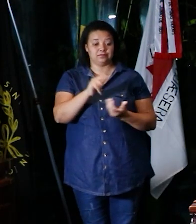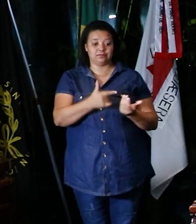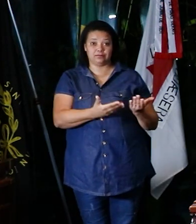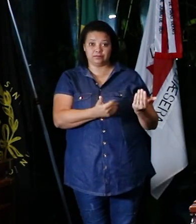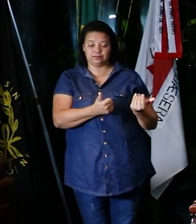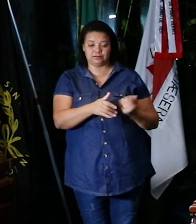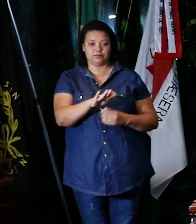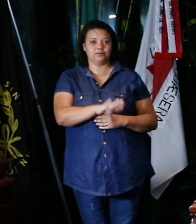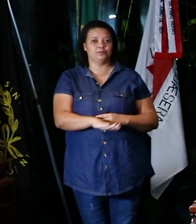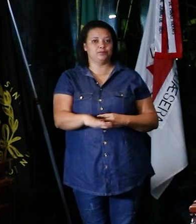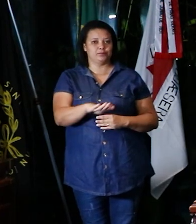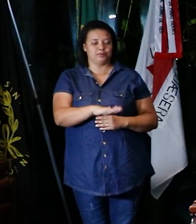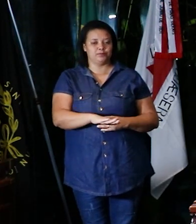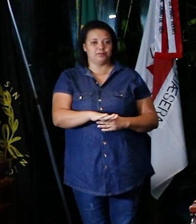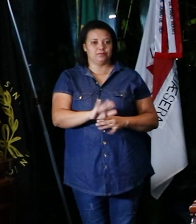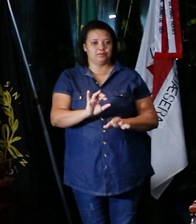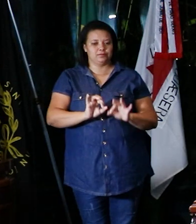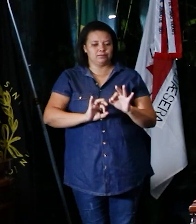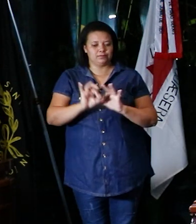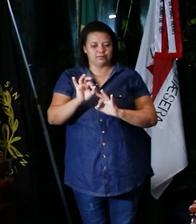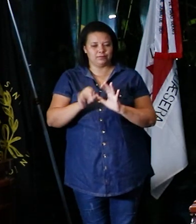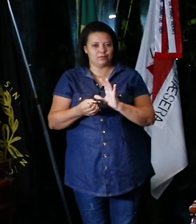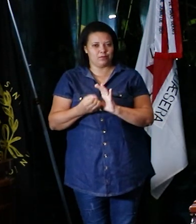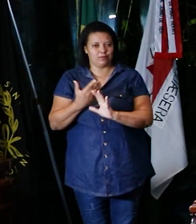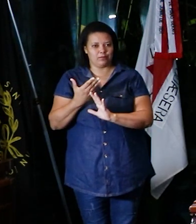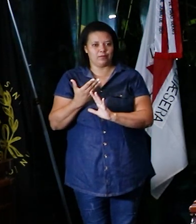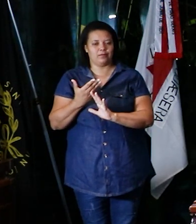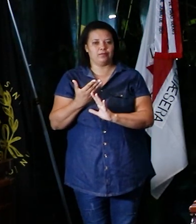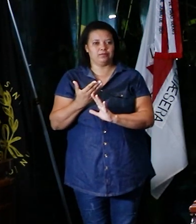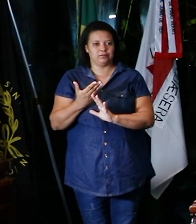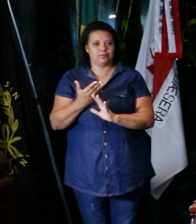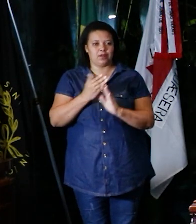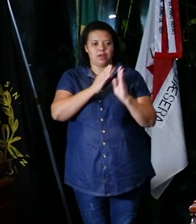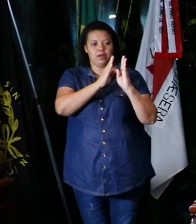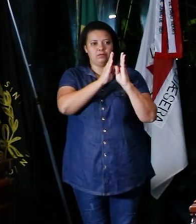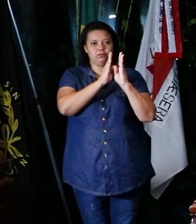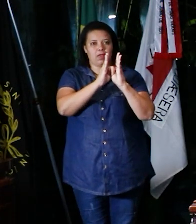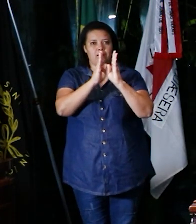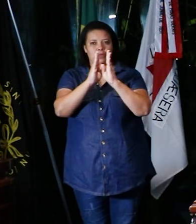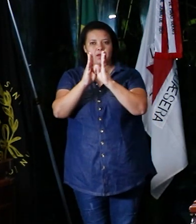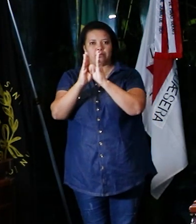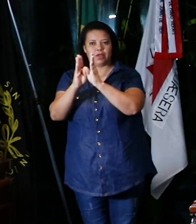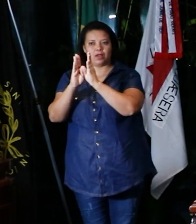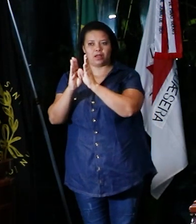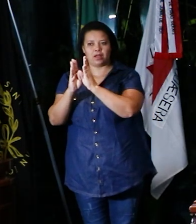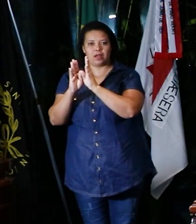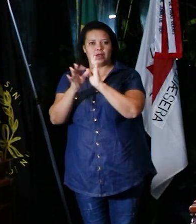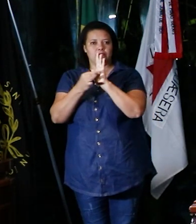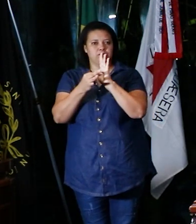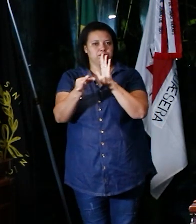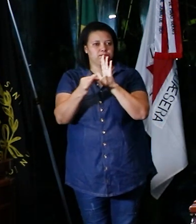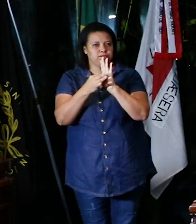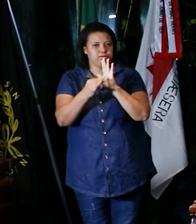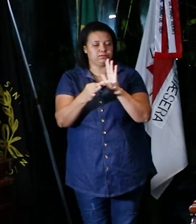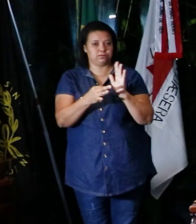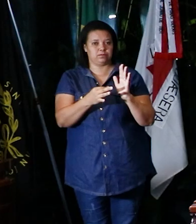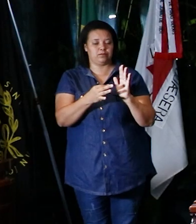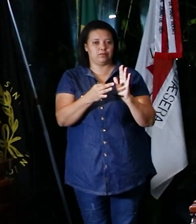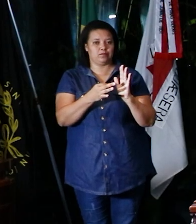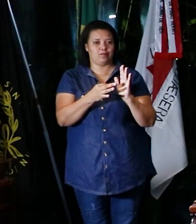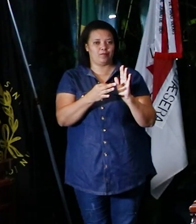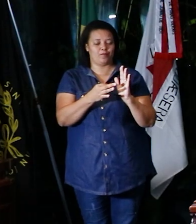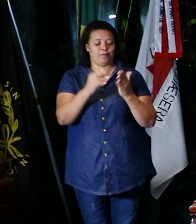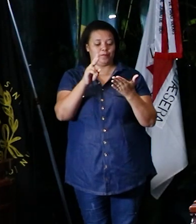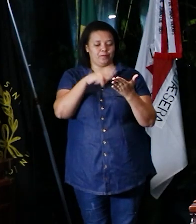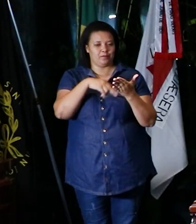Infanto-Juvenil. Desenvolveu o projeto e organizou todos os volumes da coleção Crônicas para Jovens, da Editora Global, composto por